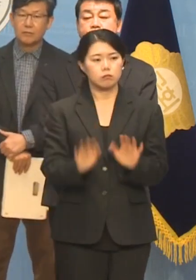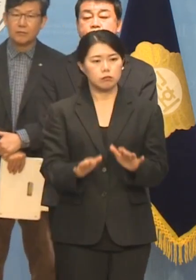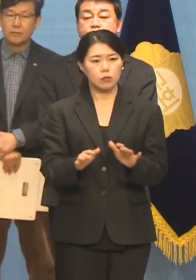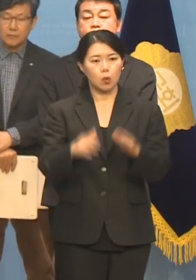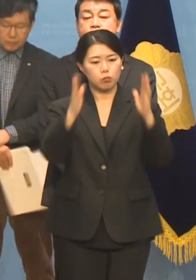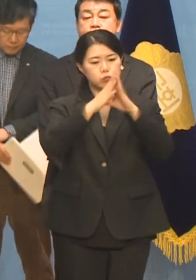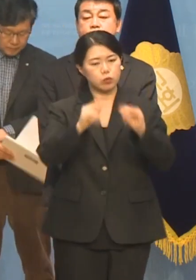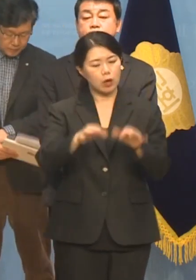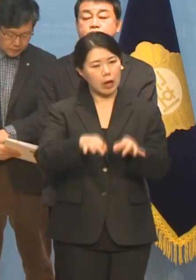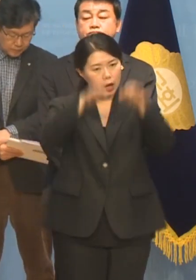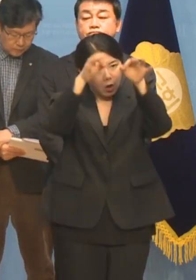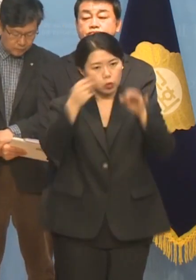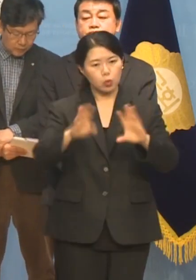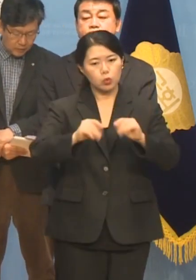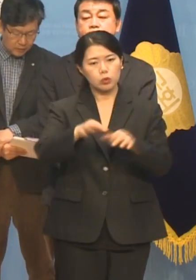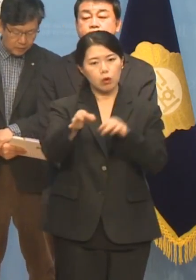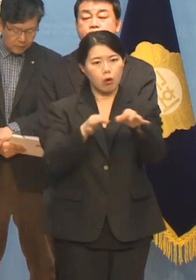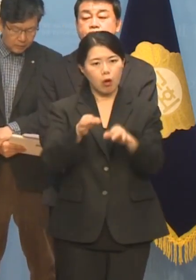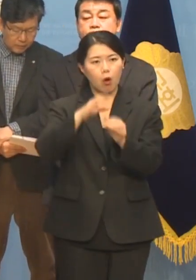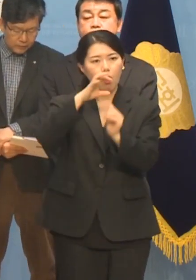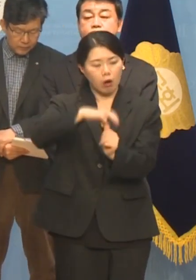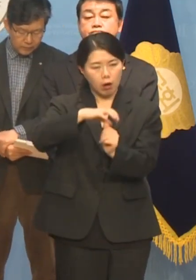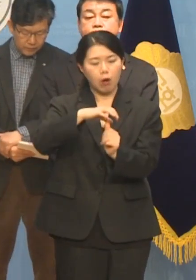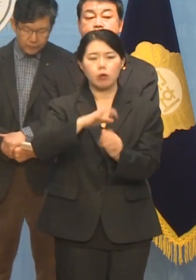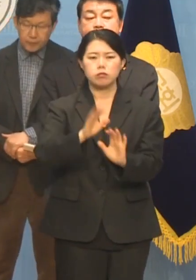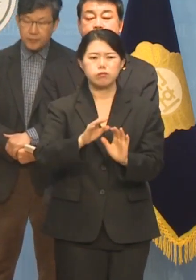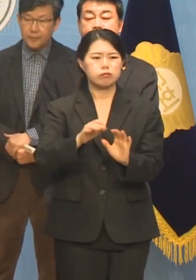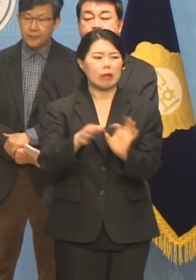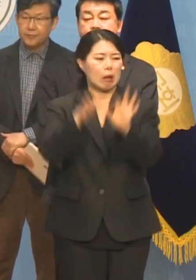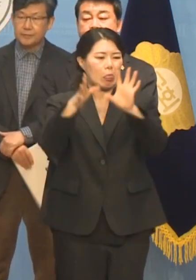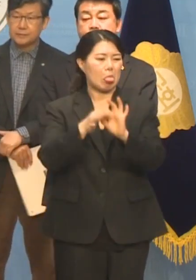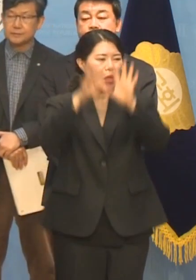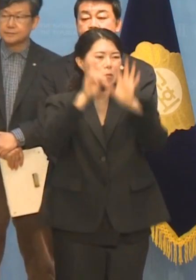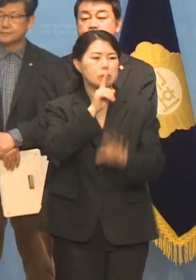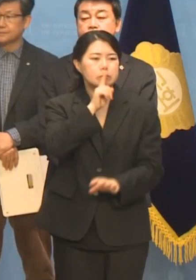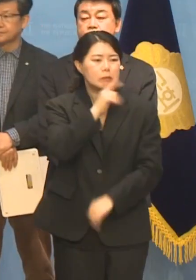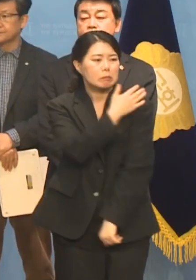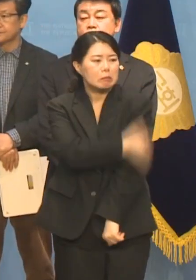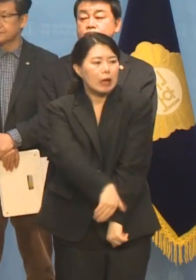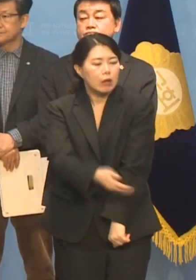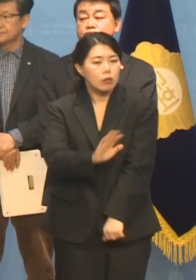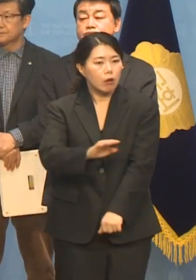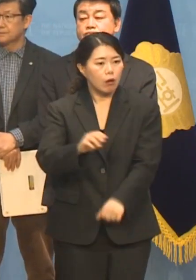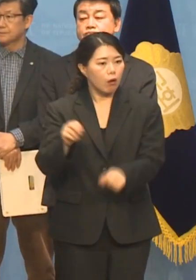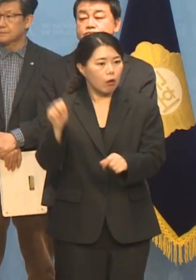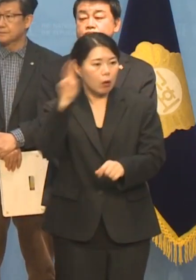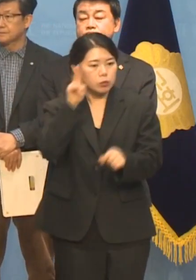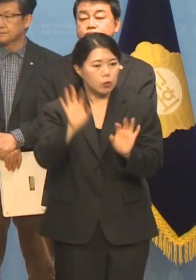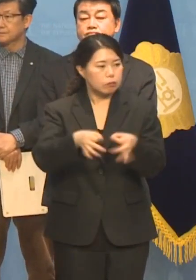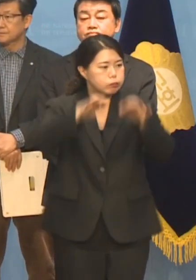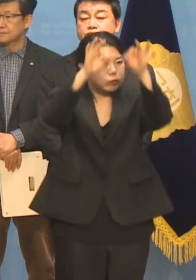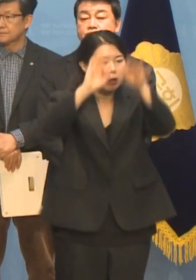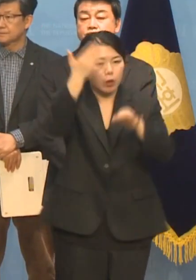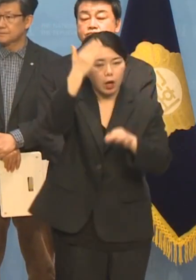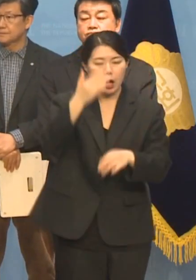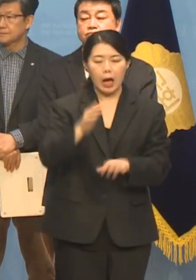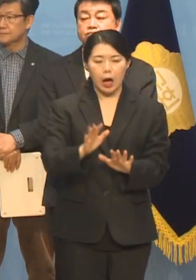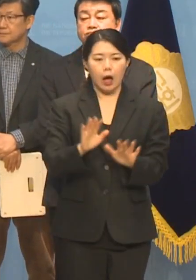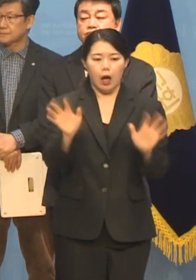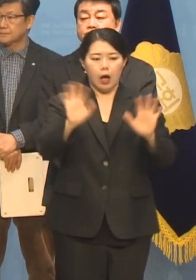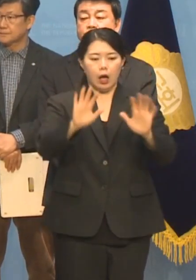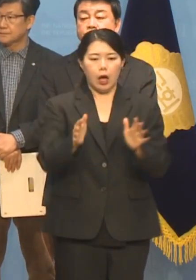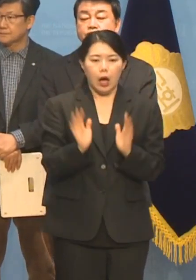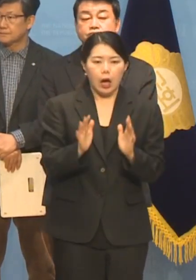가격 상승과 토호제는 상관없다며 발뺌하다가 부동산 시장의 불길이 걷잡을 수 없어지자 그제서야